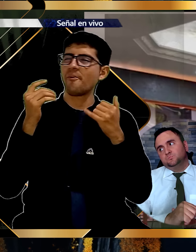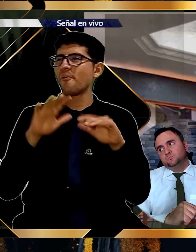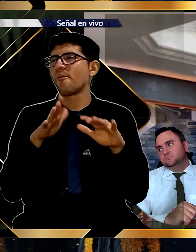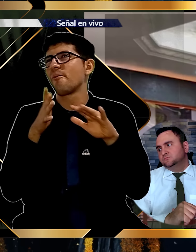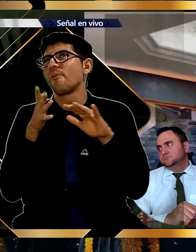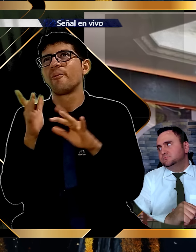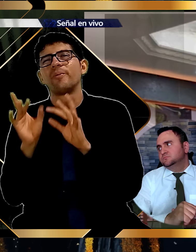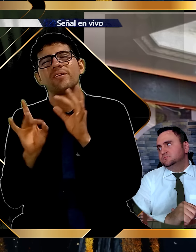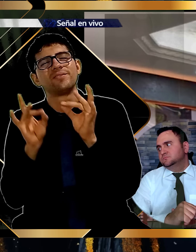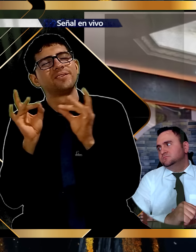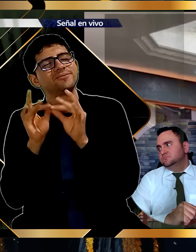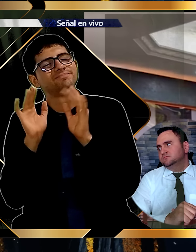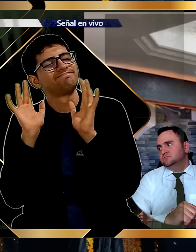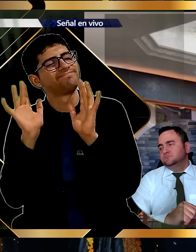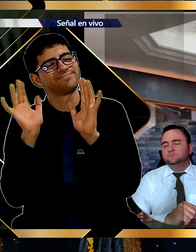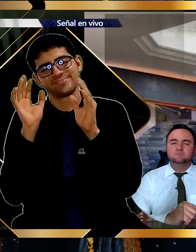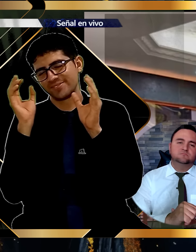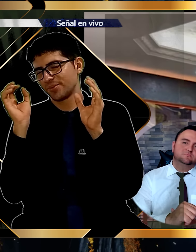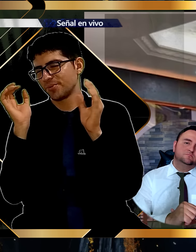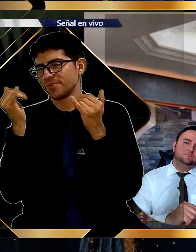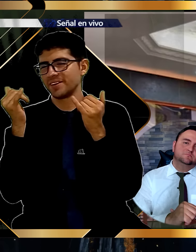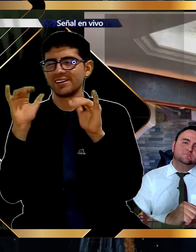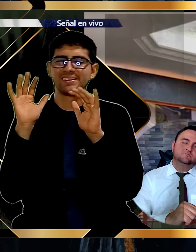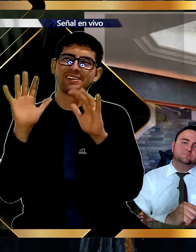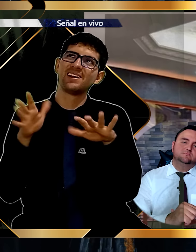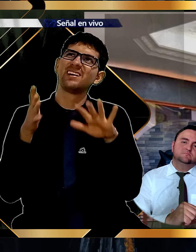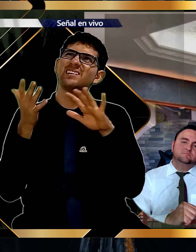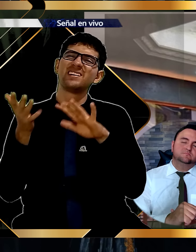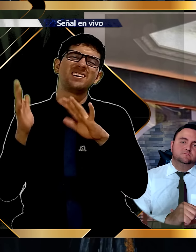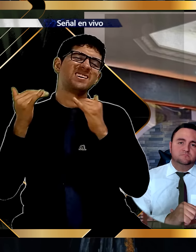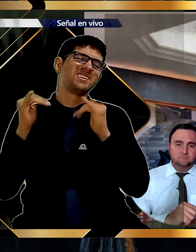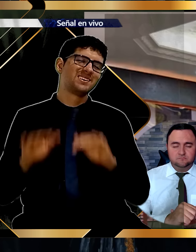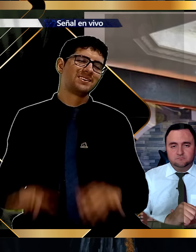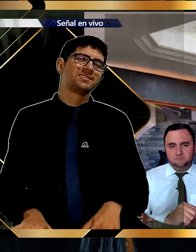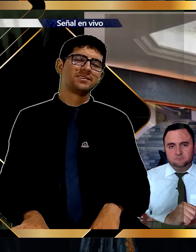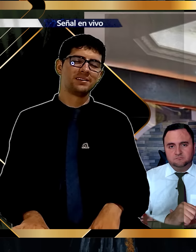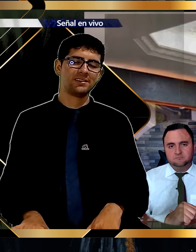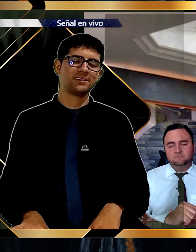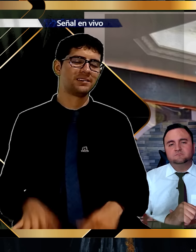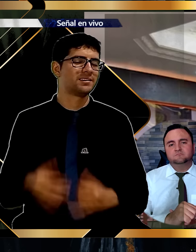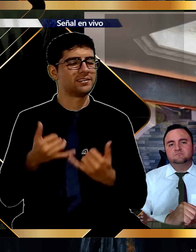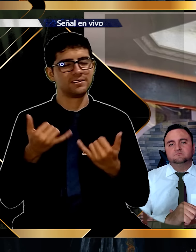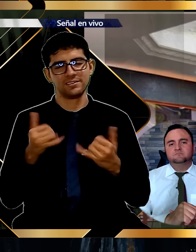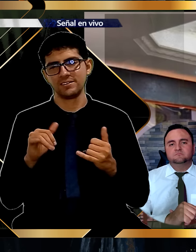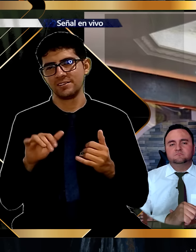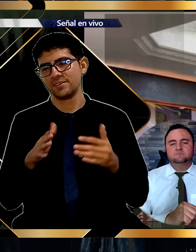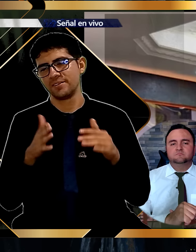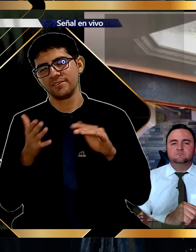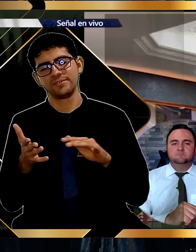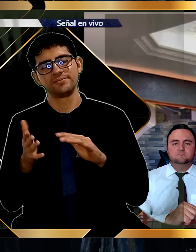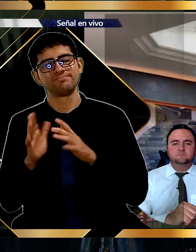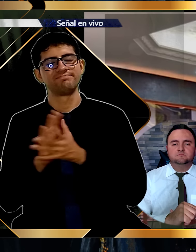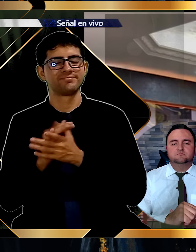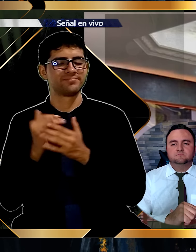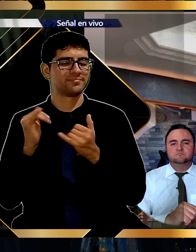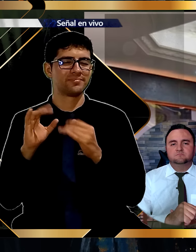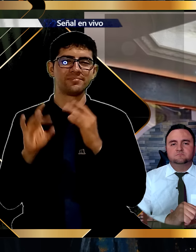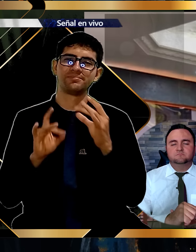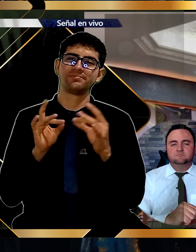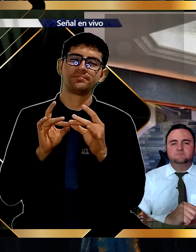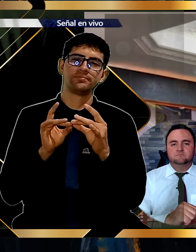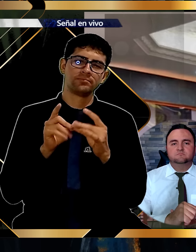¿Ah? Esto sí fue una lucha. Y alcancé la perfección, ya me puedo morir. ¿Usted ha escuchado a alguno que haya